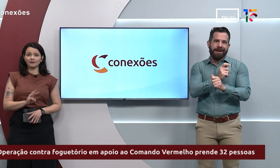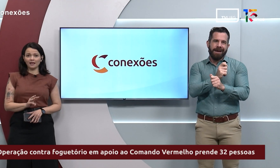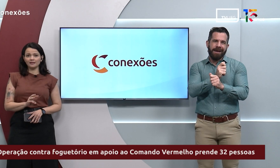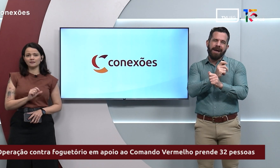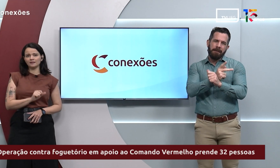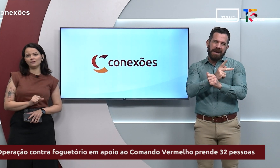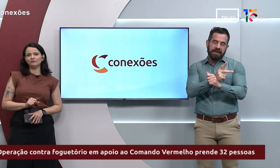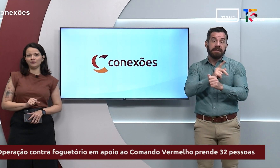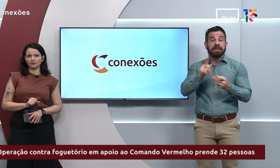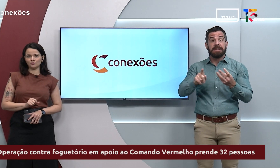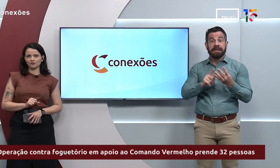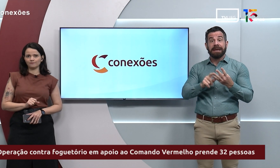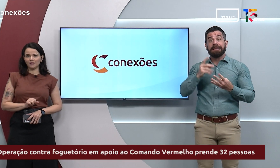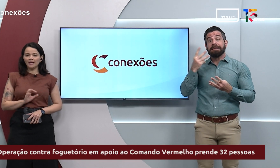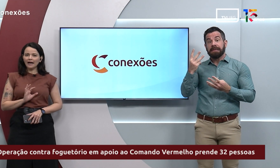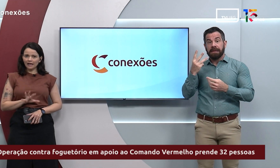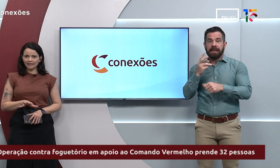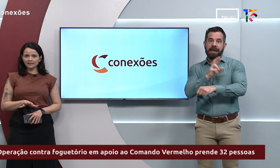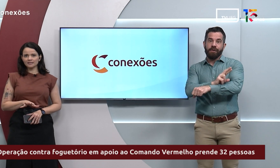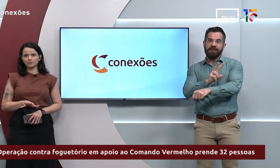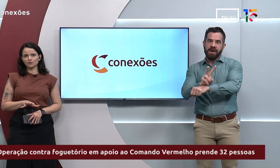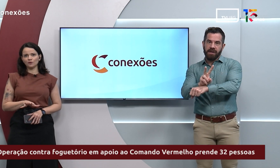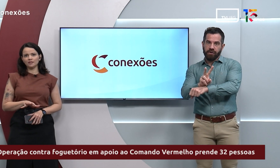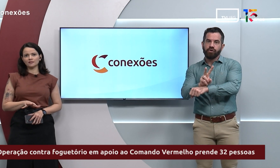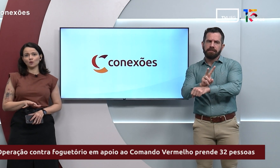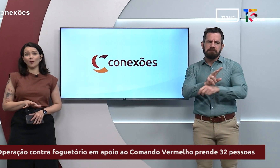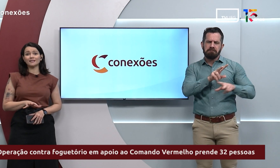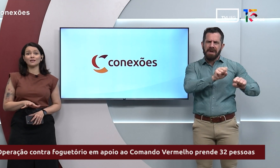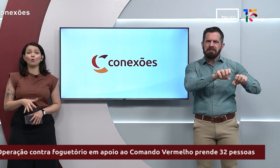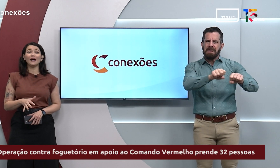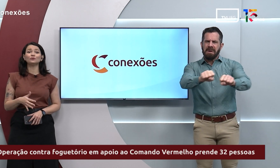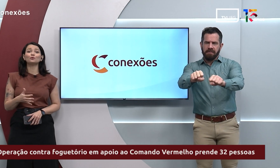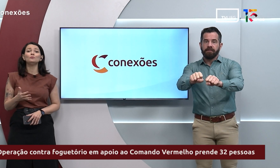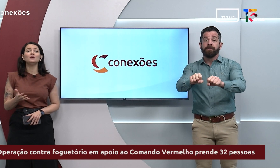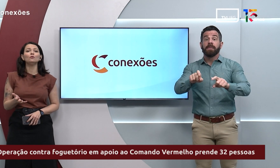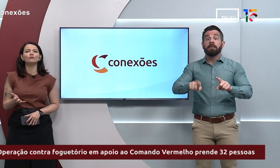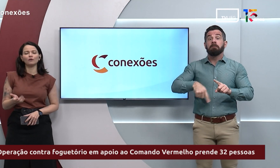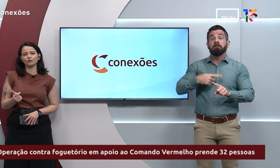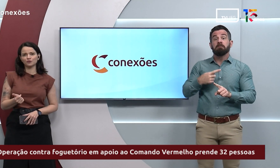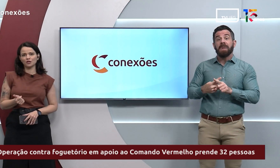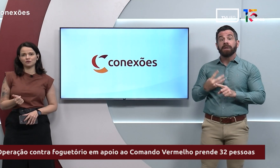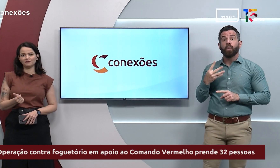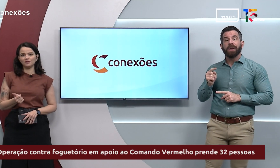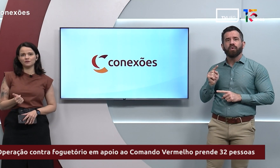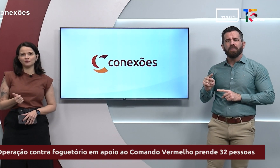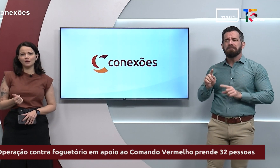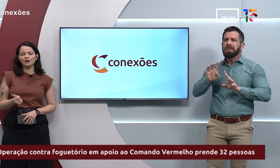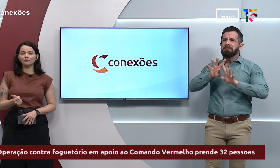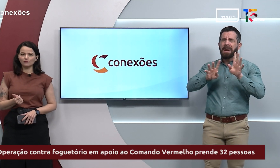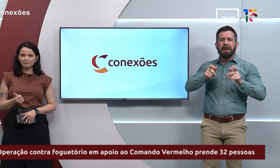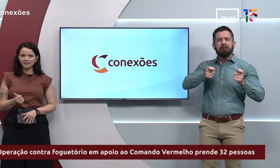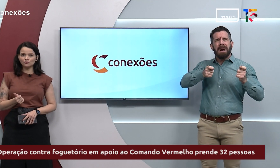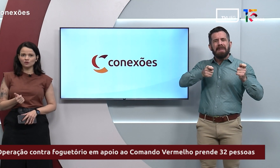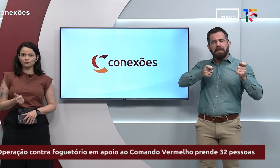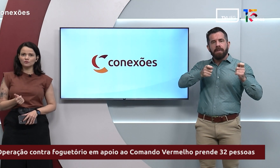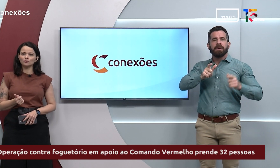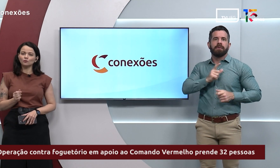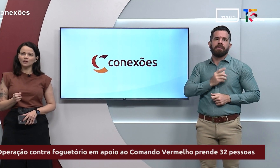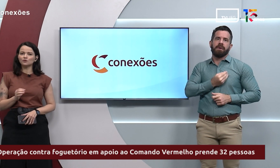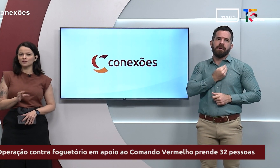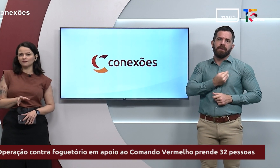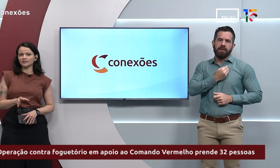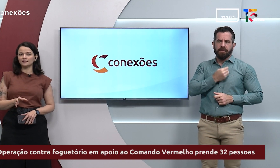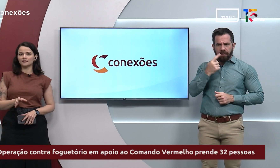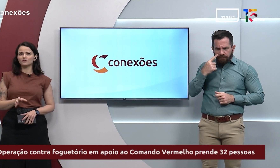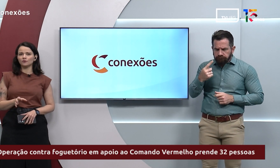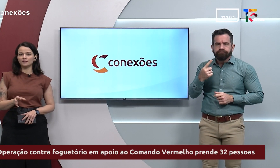e 3 em Rio Verde. Além das prisões, quase 4.000 fogos de artifício foram apreendidos